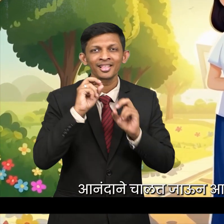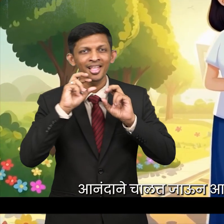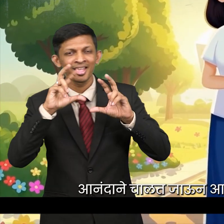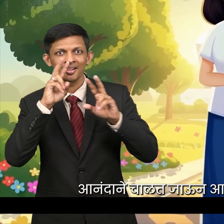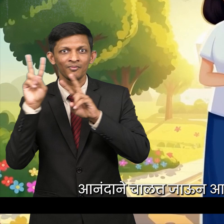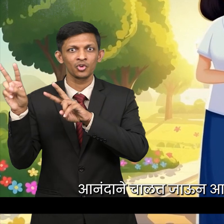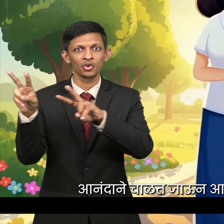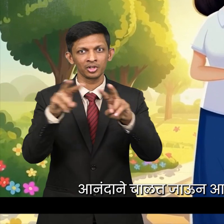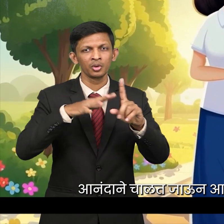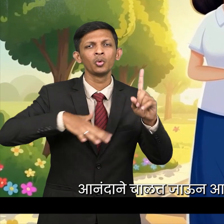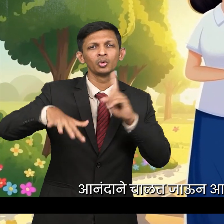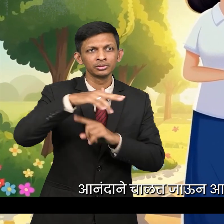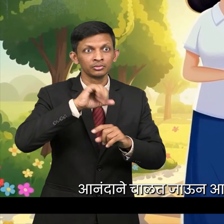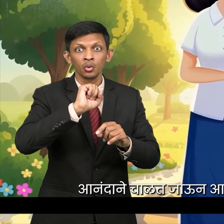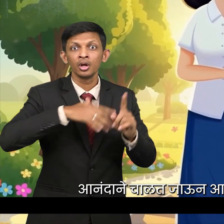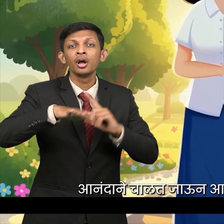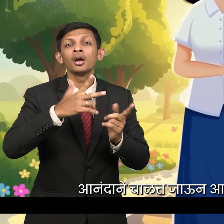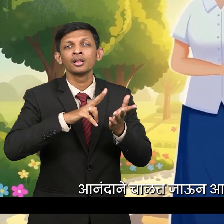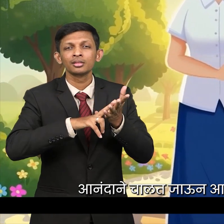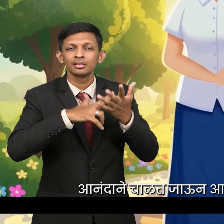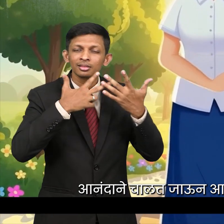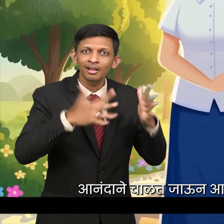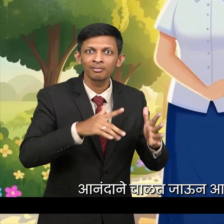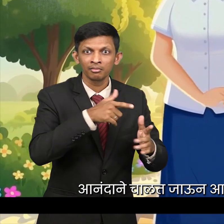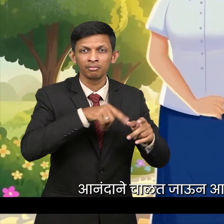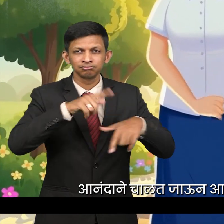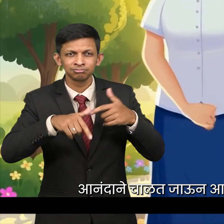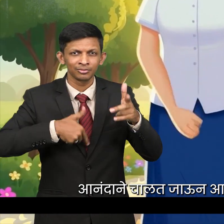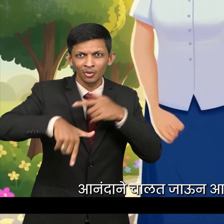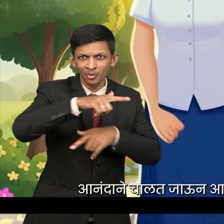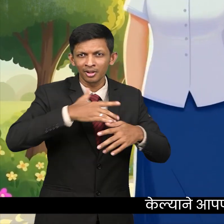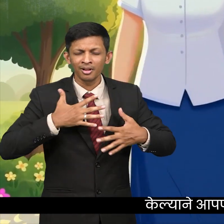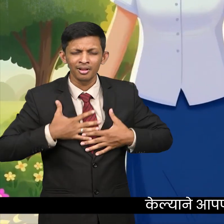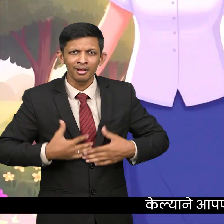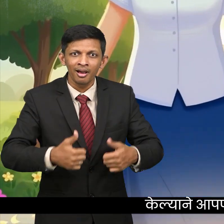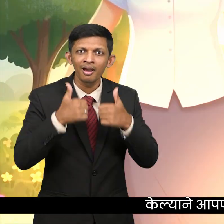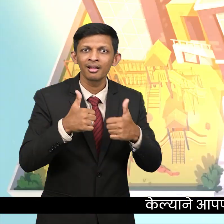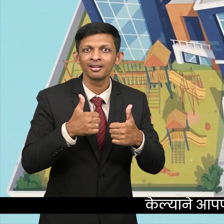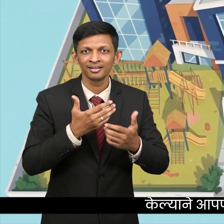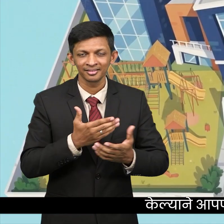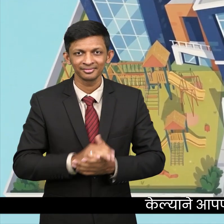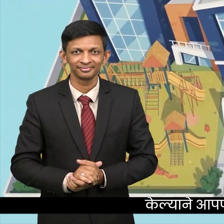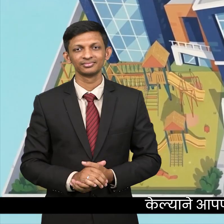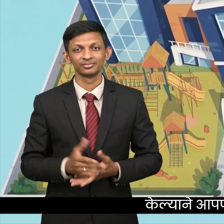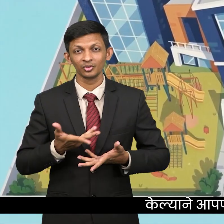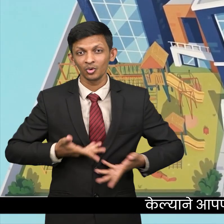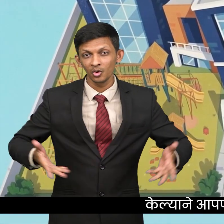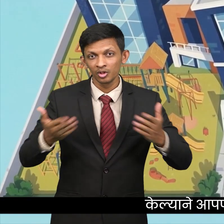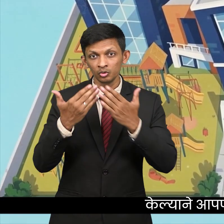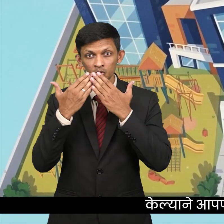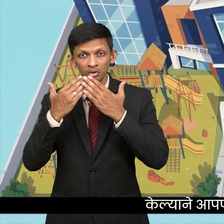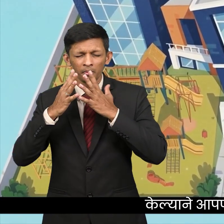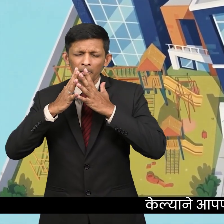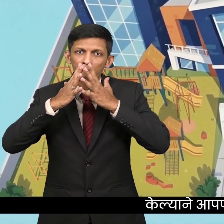जाऊन आपल्या सभोवतालचा परिसर आणि निसर्गाचे निरीक्षण केल्याने आपण तंदुरुस्त